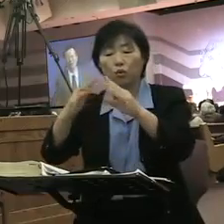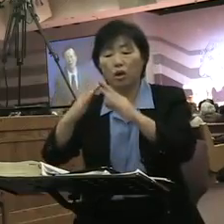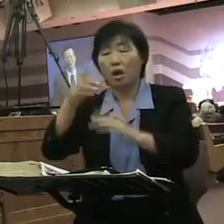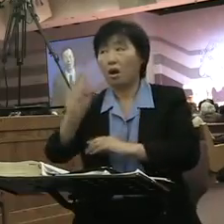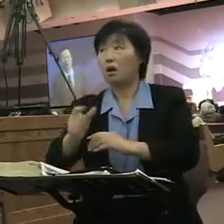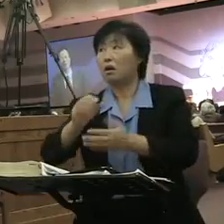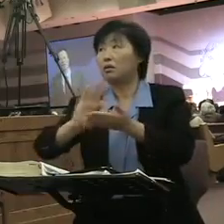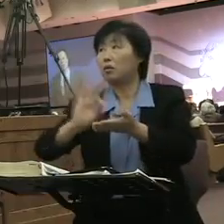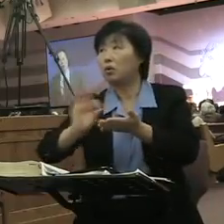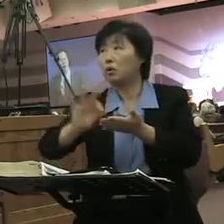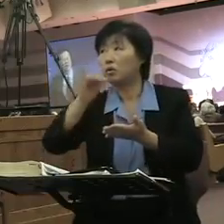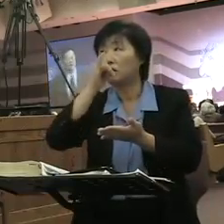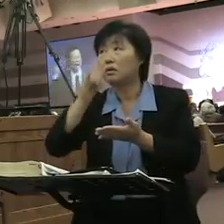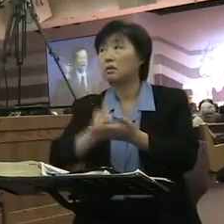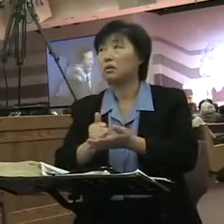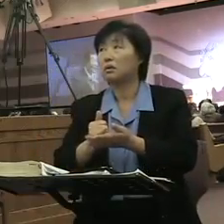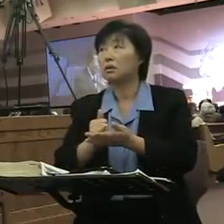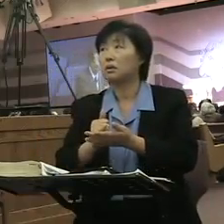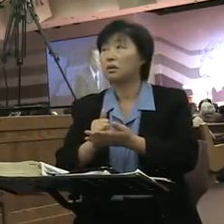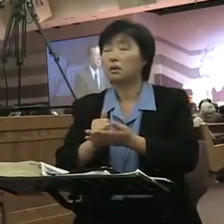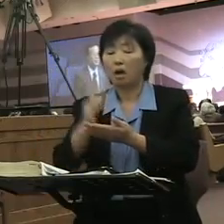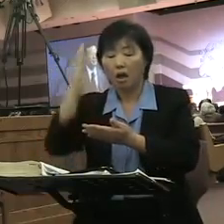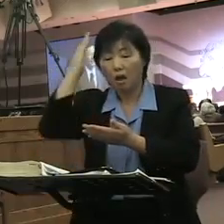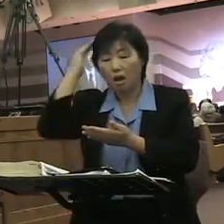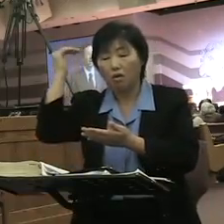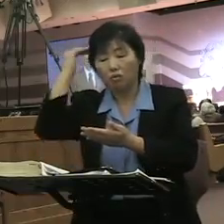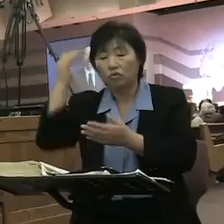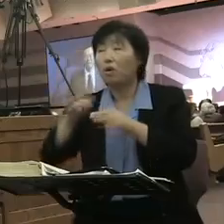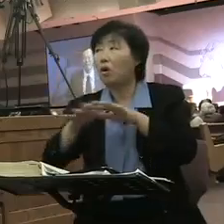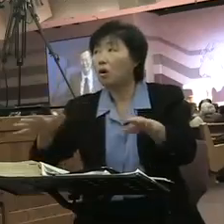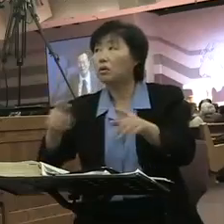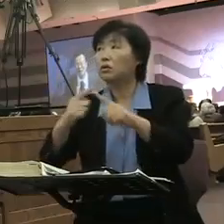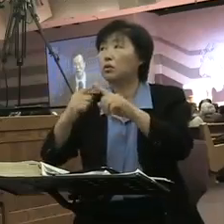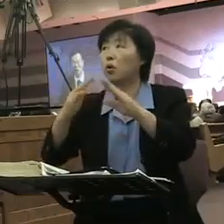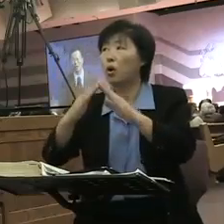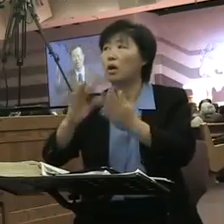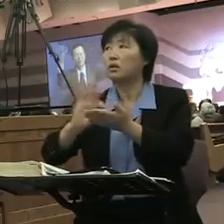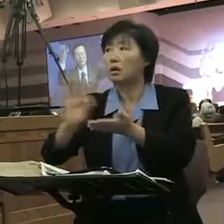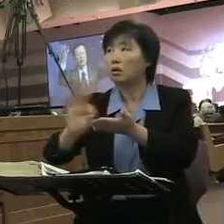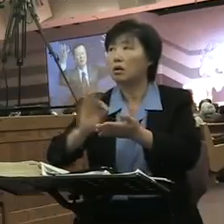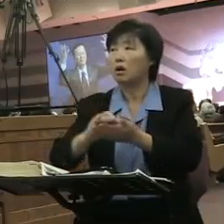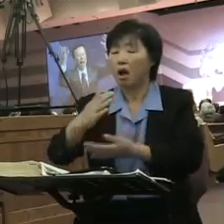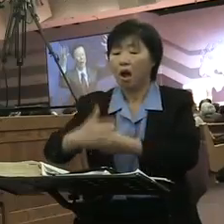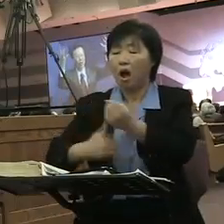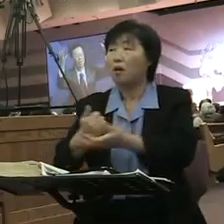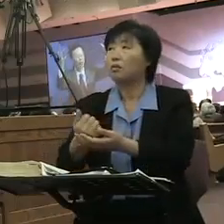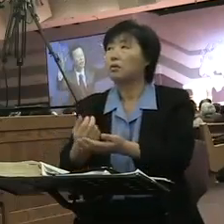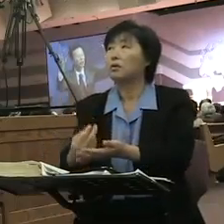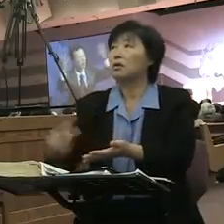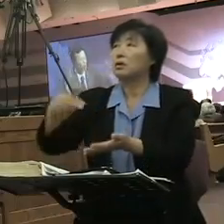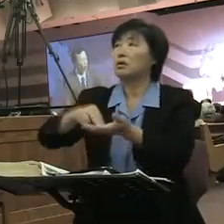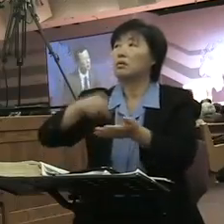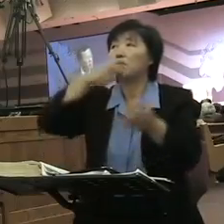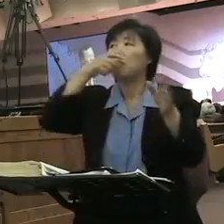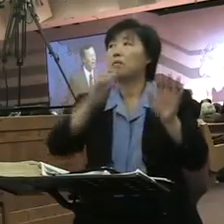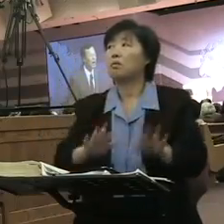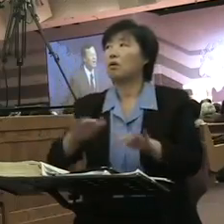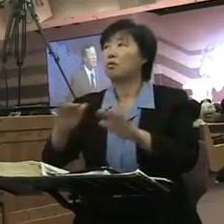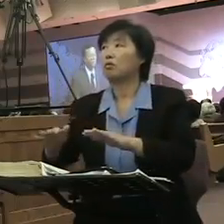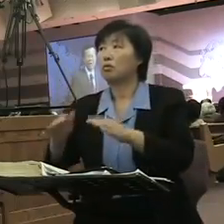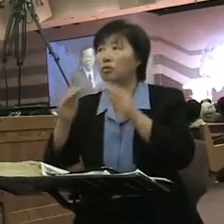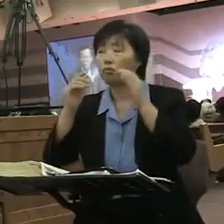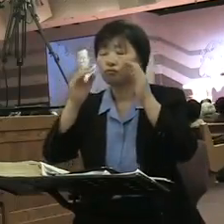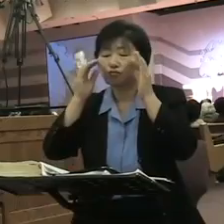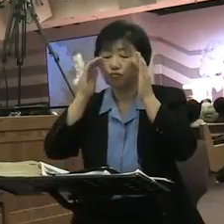있습니다. 코리안 디아스포라 교회를 강하게 사용하시고 있습니다. 하나님이 일으키시고 계신 파도를, 물결을 보고